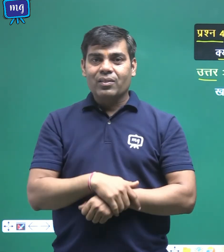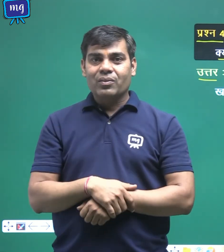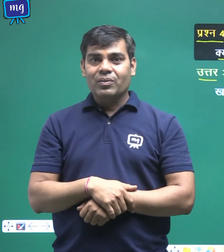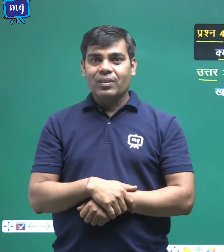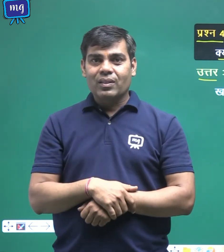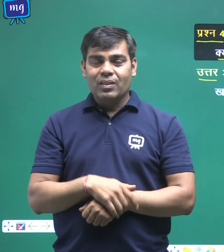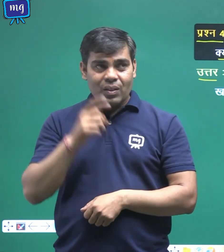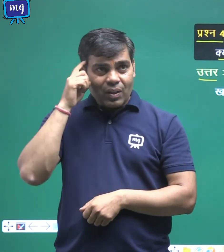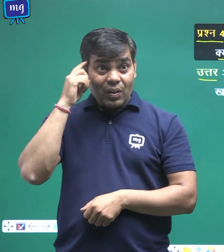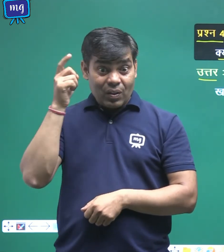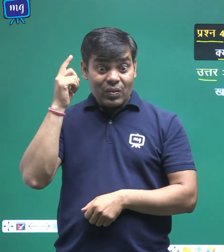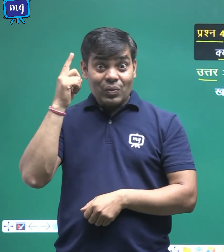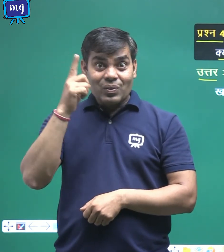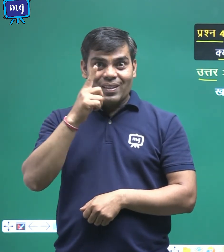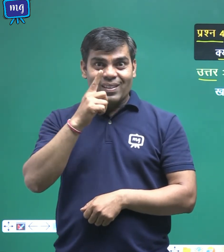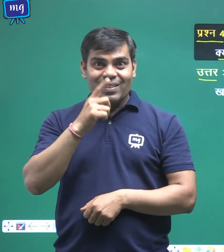सोचा